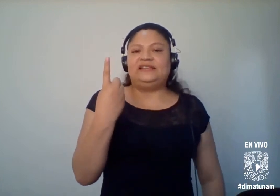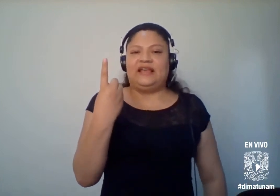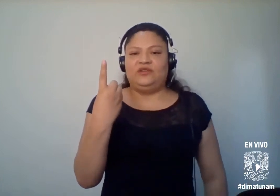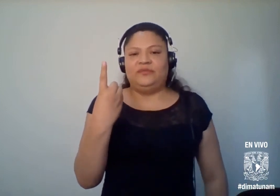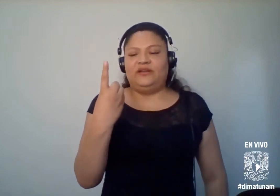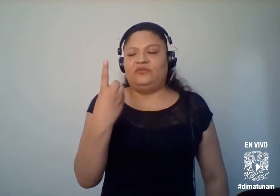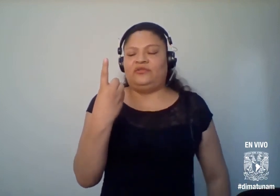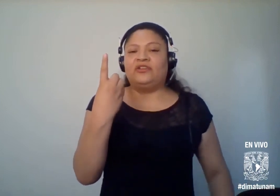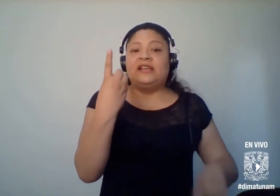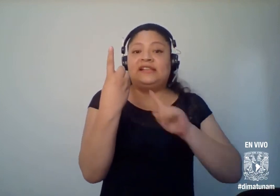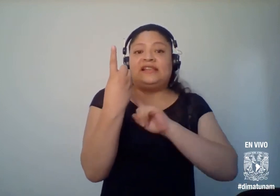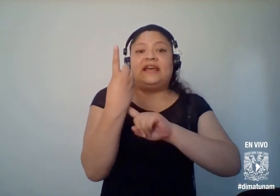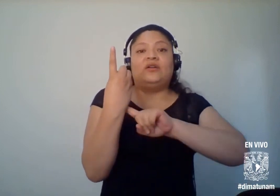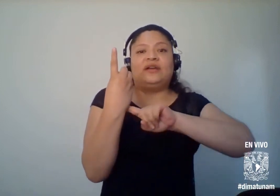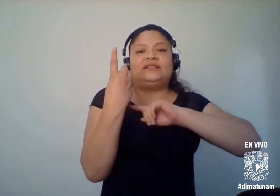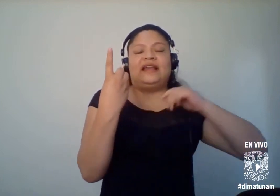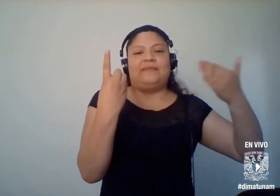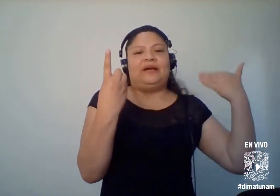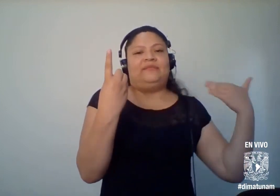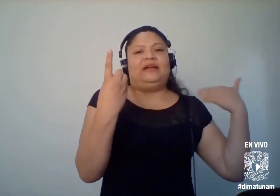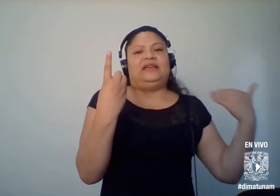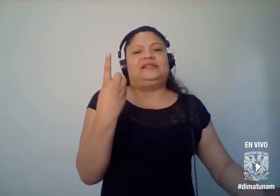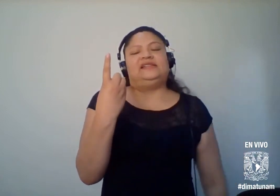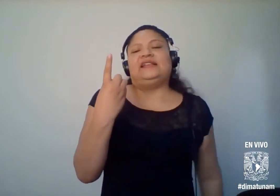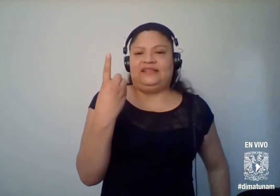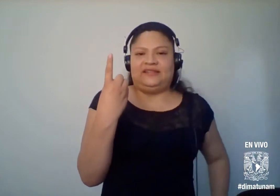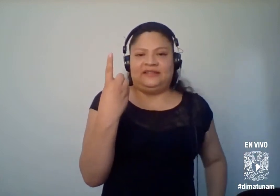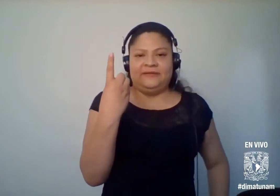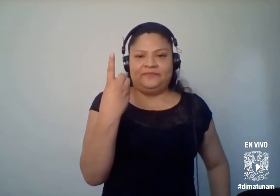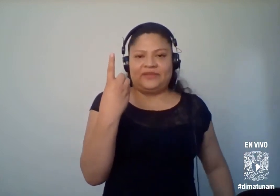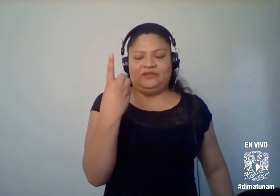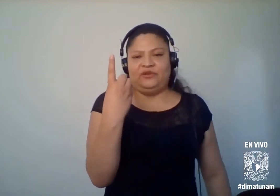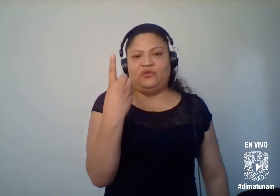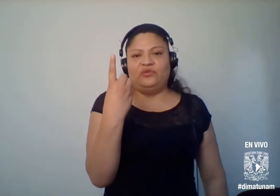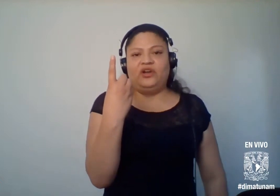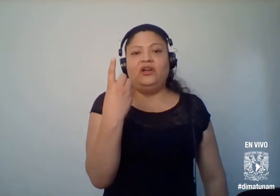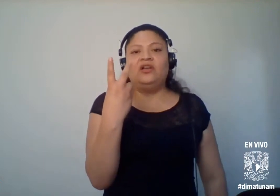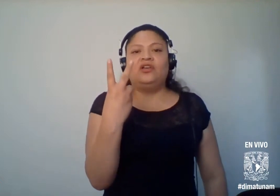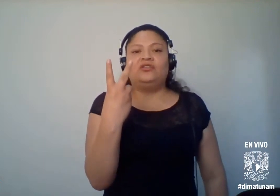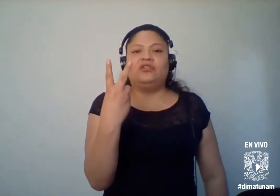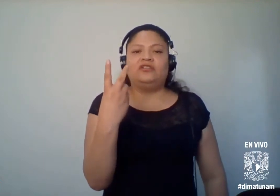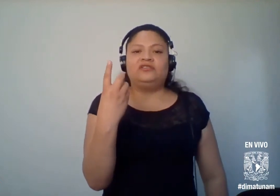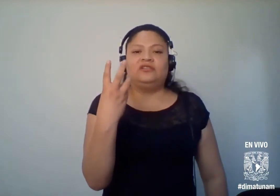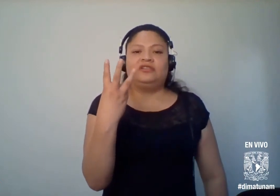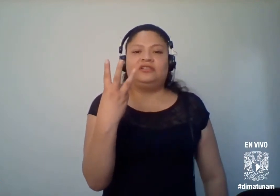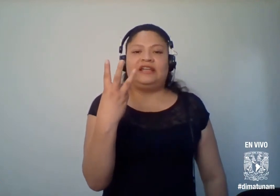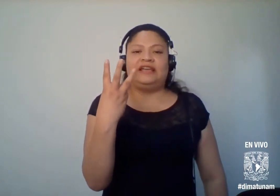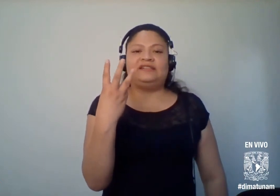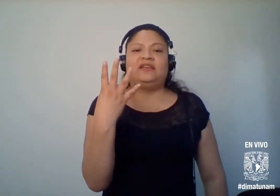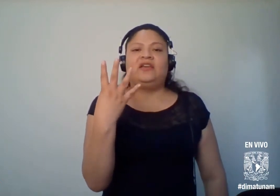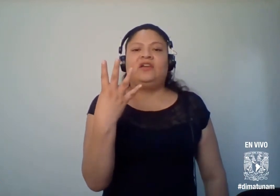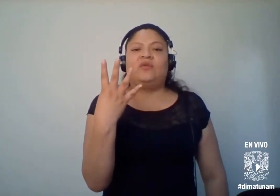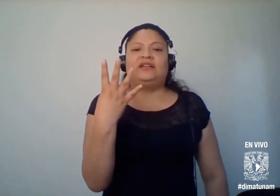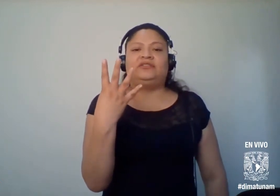Este es el número 1. Si se dan cuenta, la palma es hacia el signo. Número 1, 2, 3, 4,